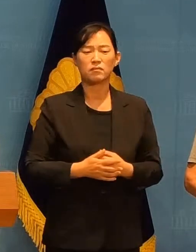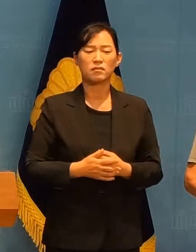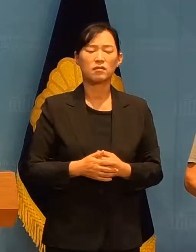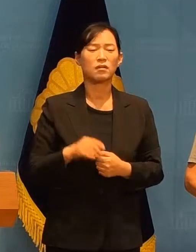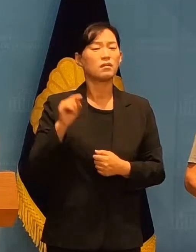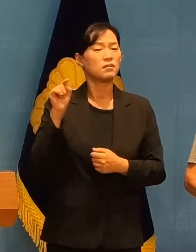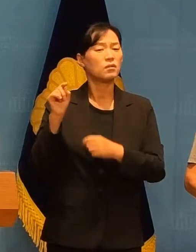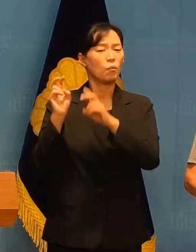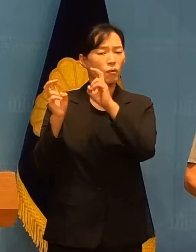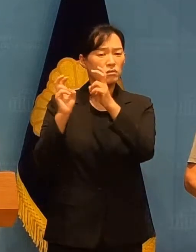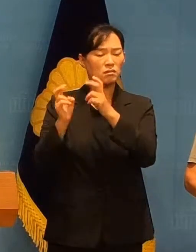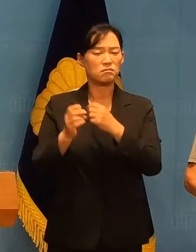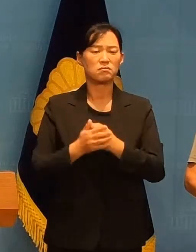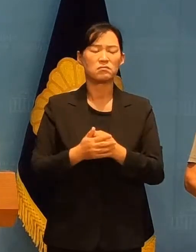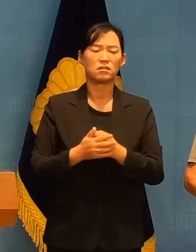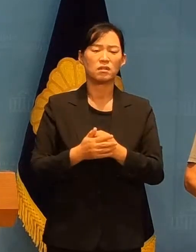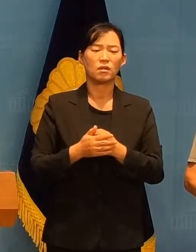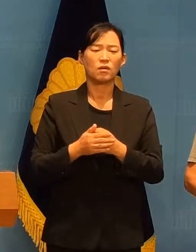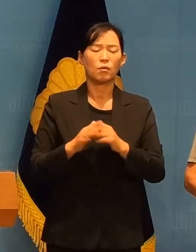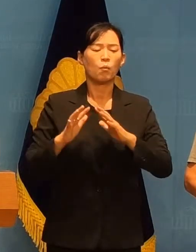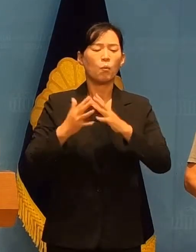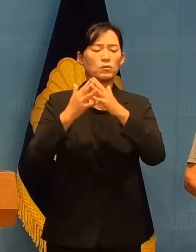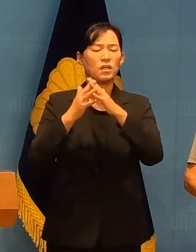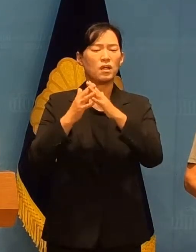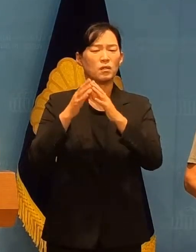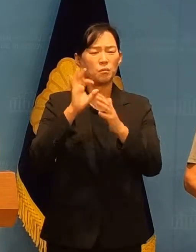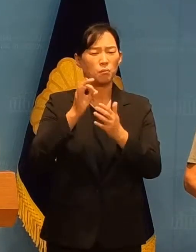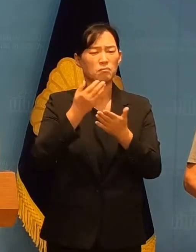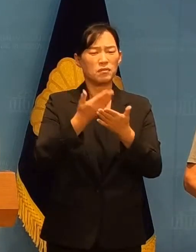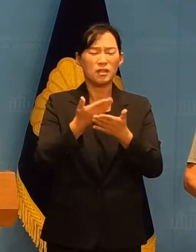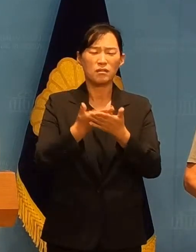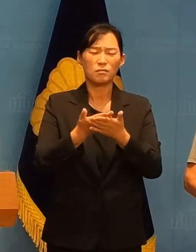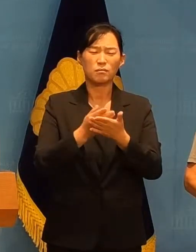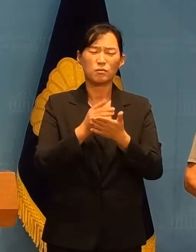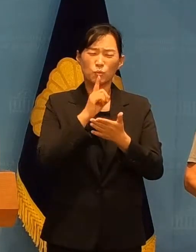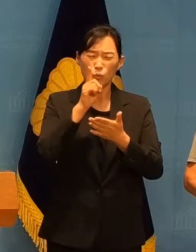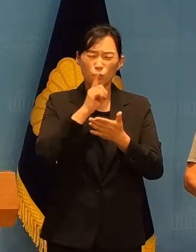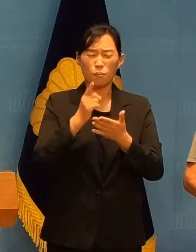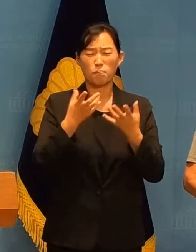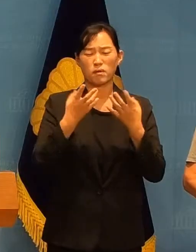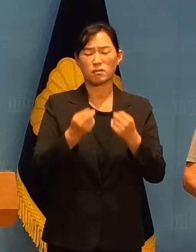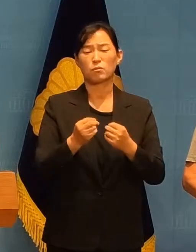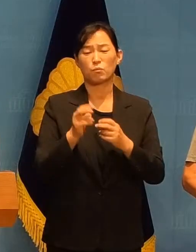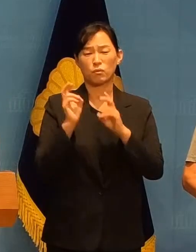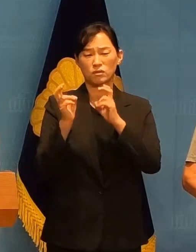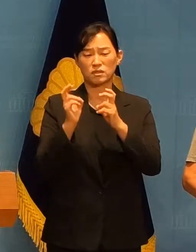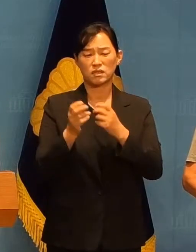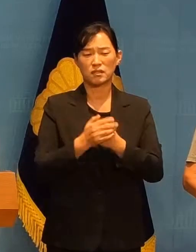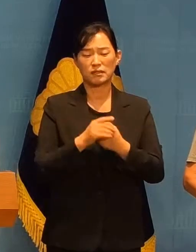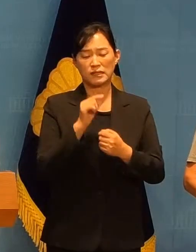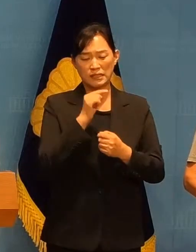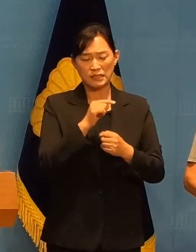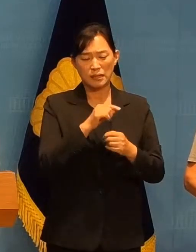회사는 유난히도 공사대금 청구 소송이 많은 회사 중에 하나입니다. 하도급